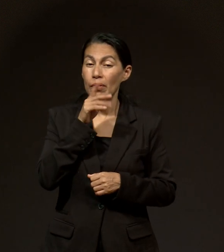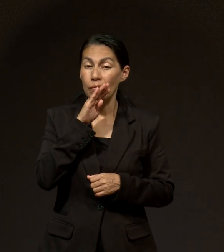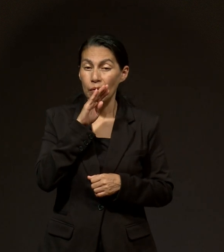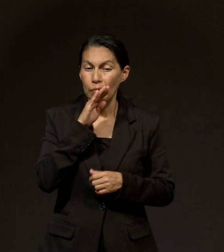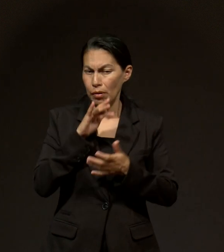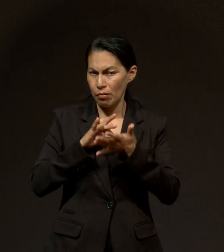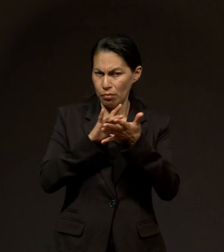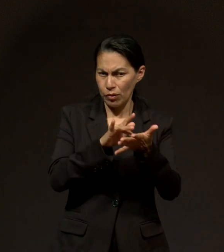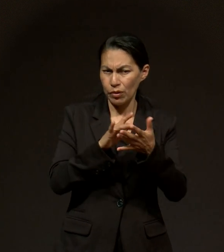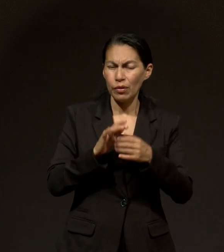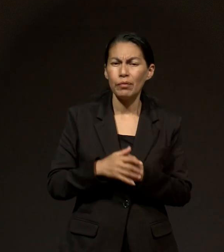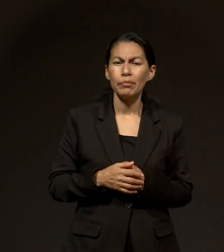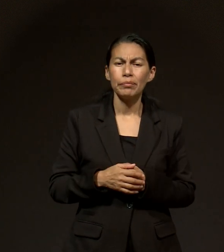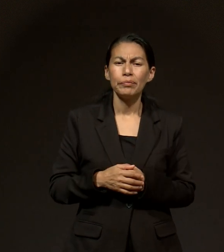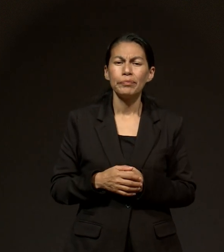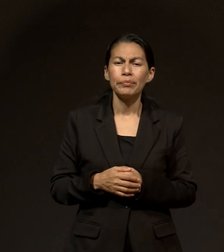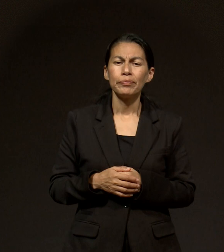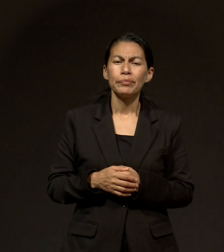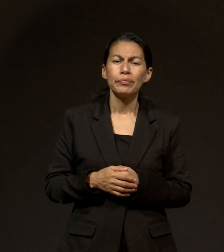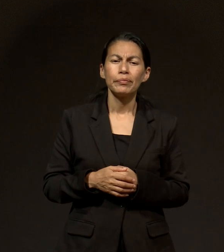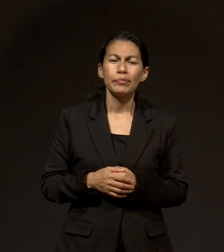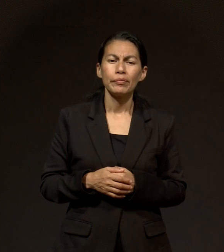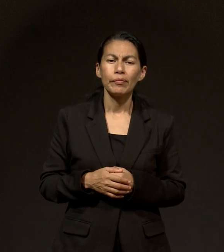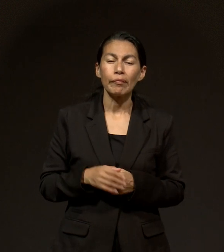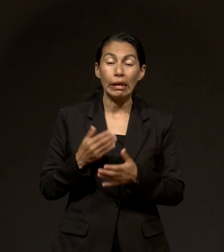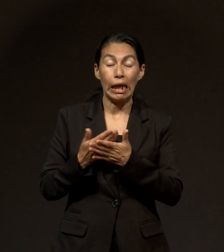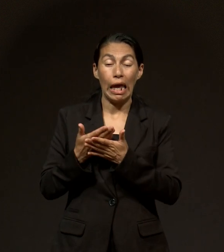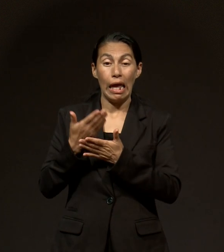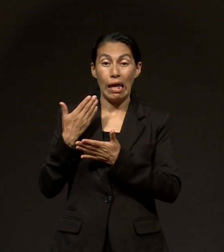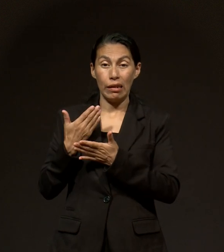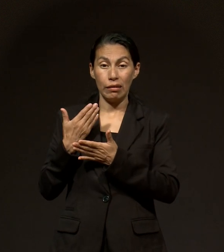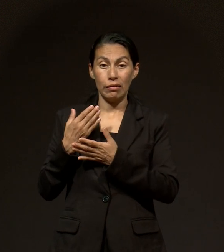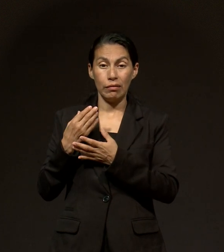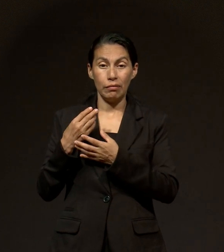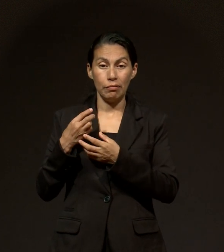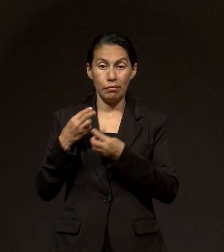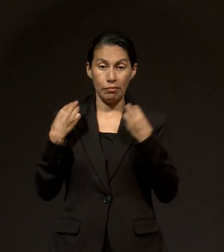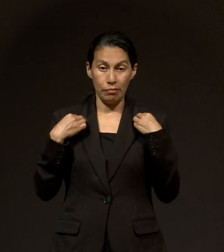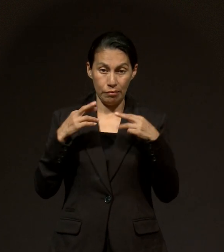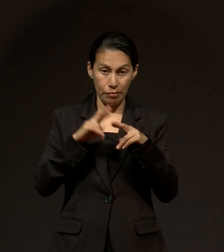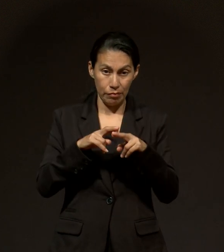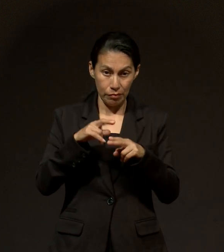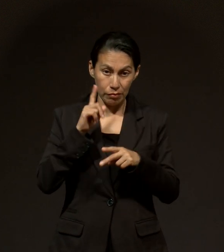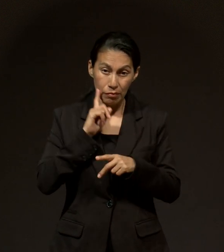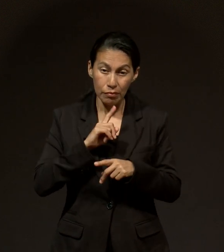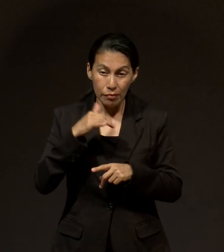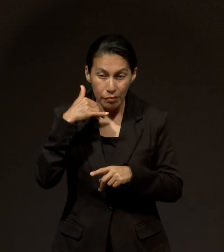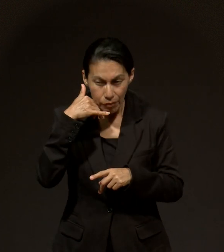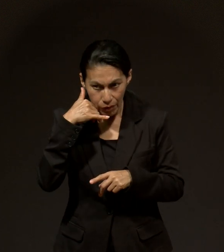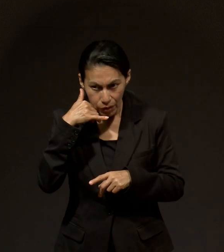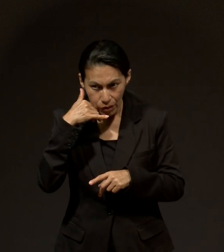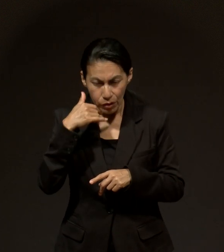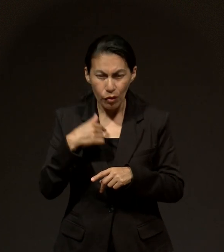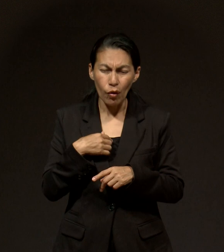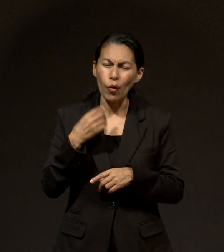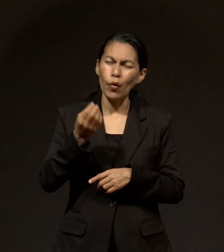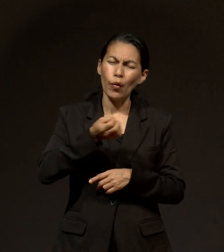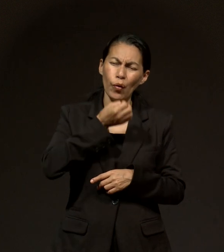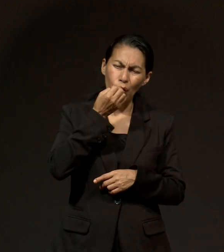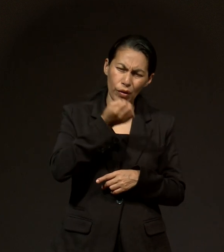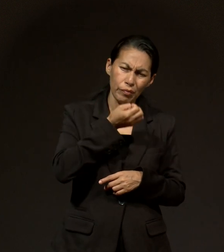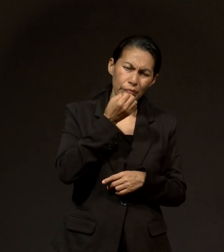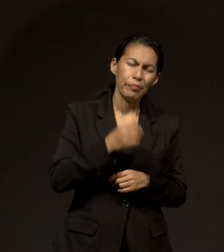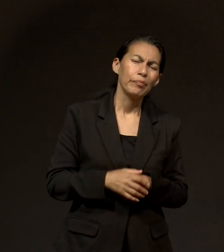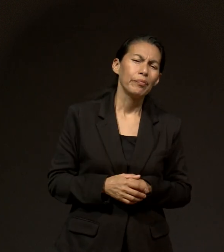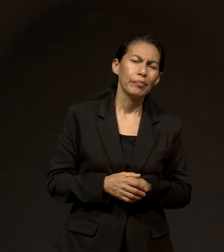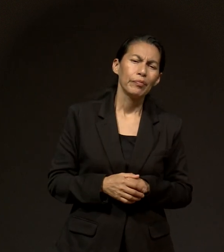ayudo económicamente a mis papás. Entonces, antes de llamarle a esta maestra, yo oré al Señor de